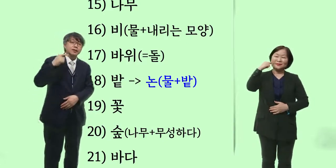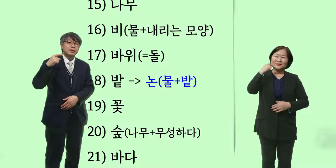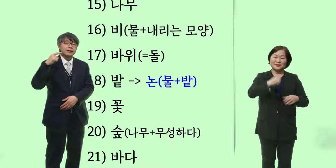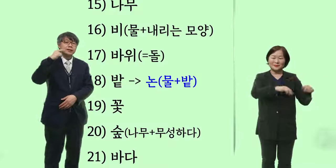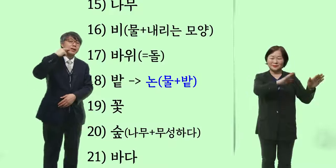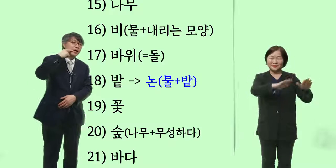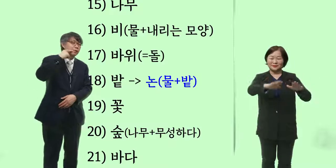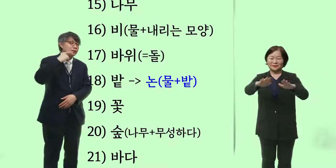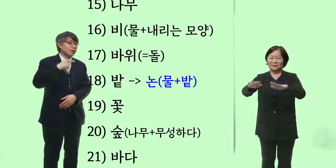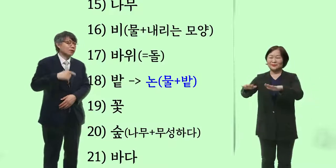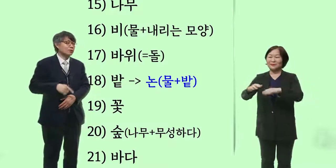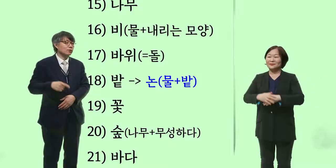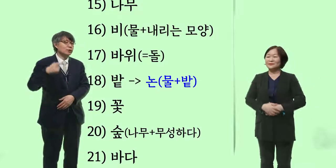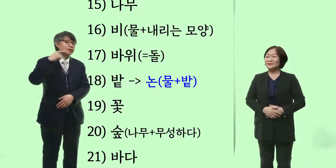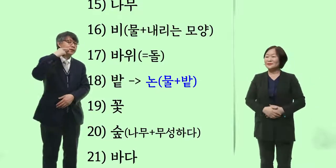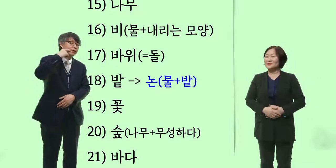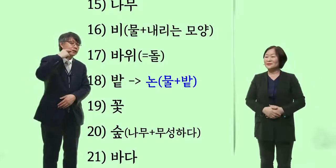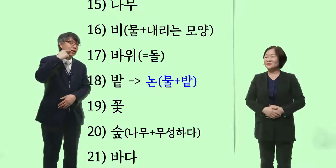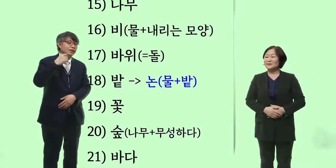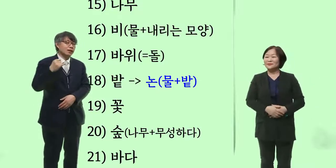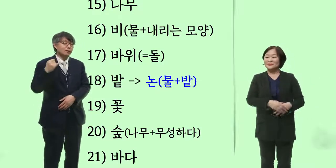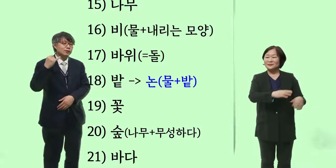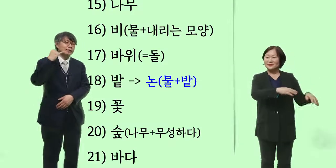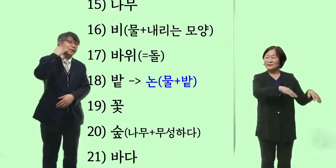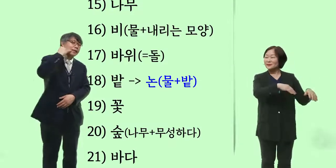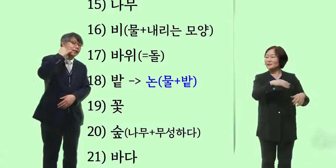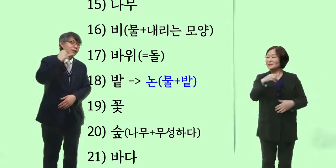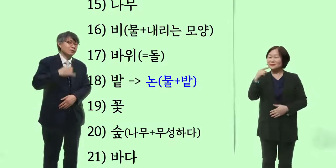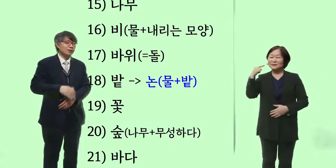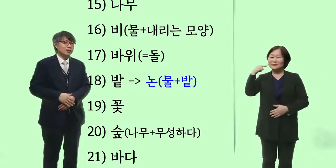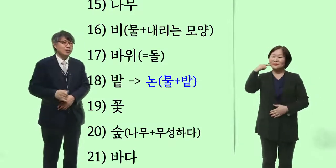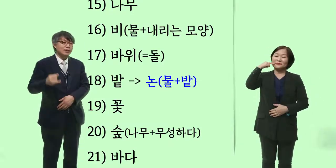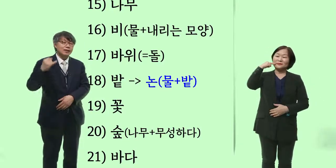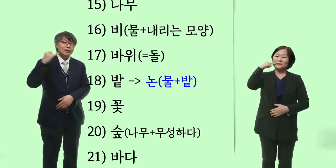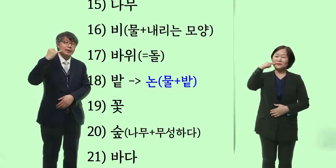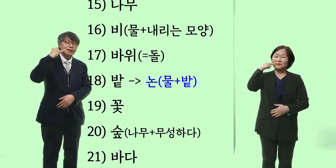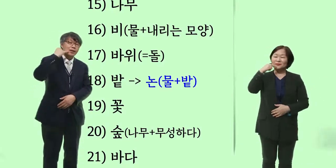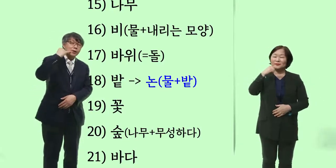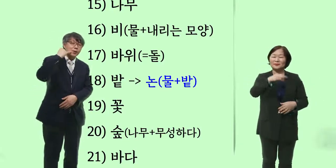이제 쓰다 하고 비슷해 가지고 쓰다 이렇게 하고 짜다 이렇게 표현하는데 짜고